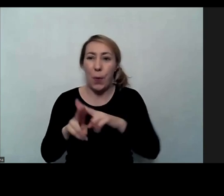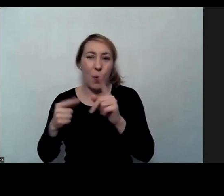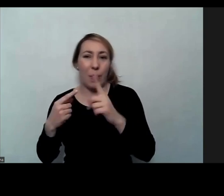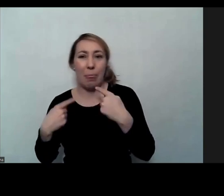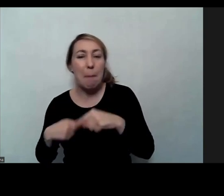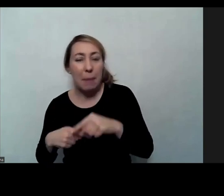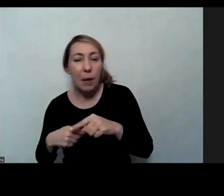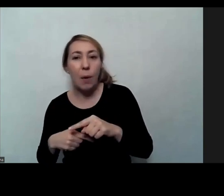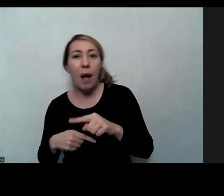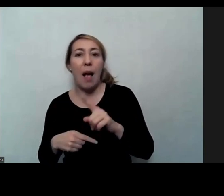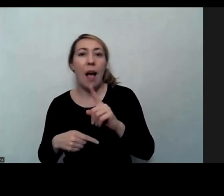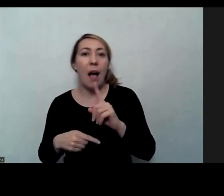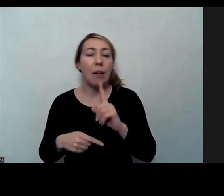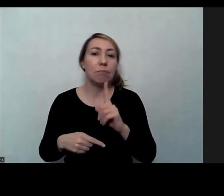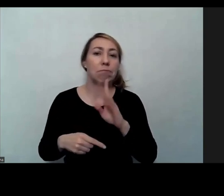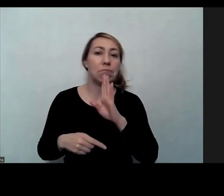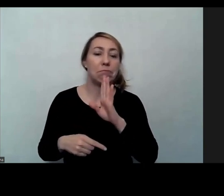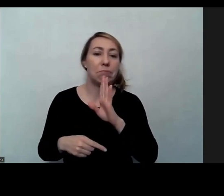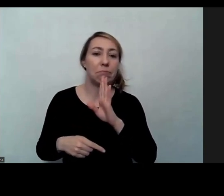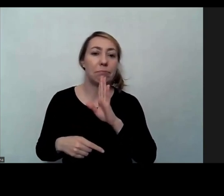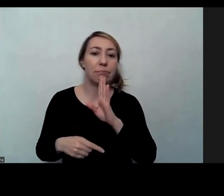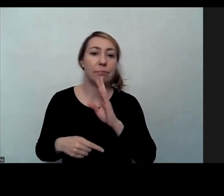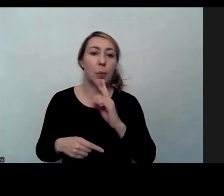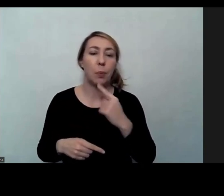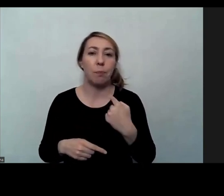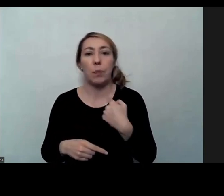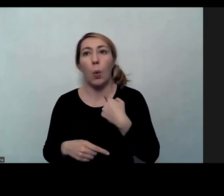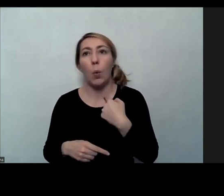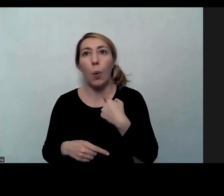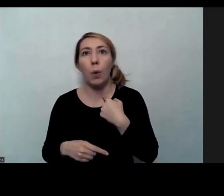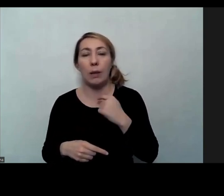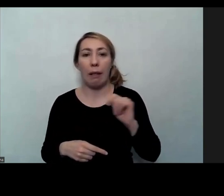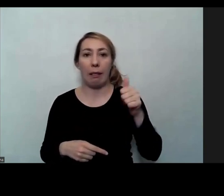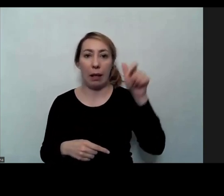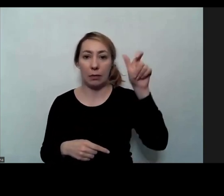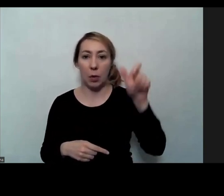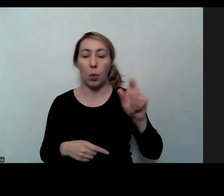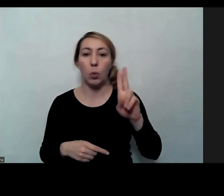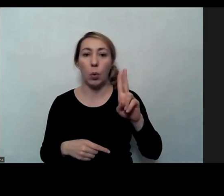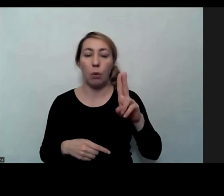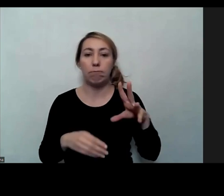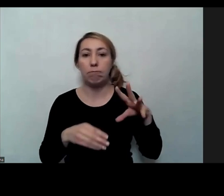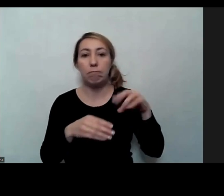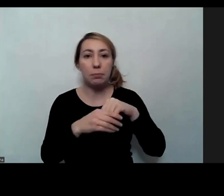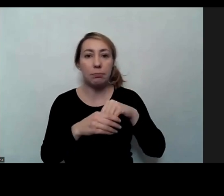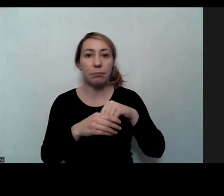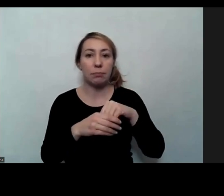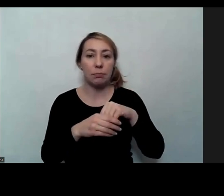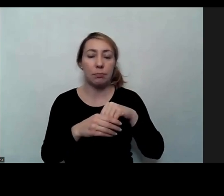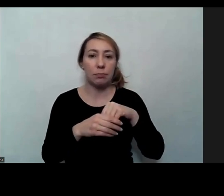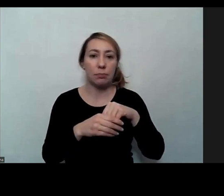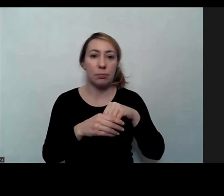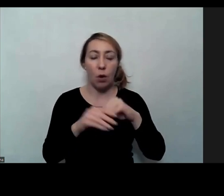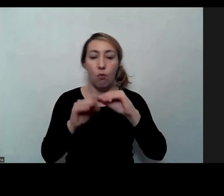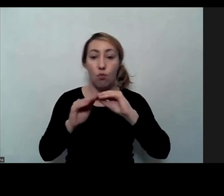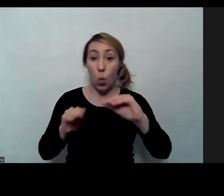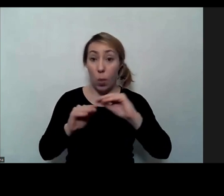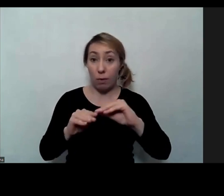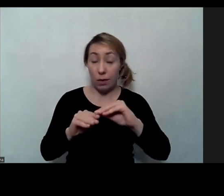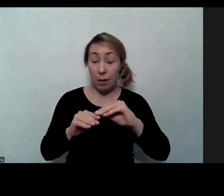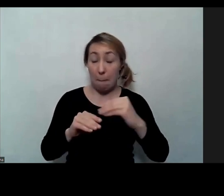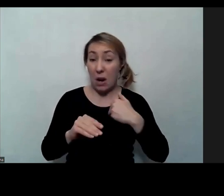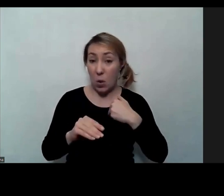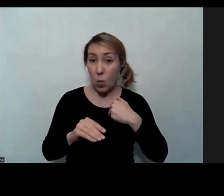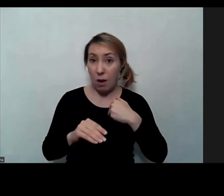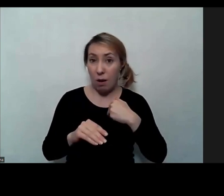można powiedzieć, to był taki głos od jednej z osób, które brały udział w szkoleniu,